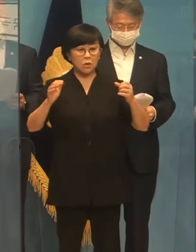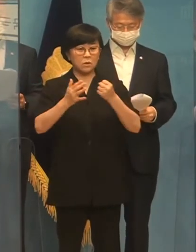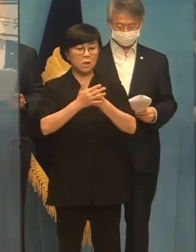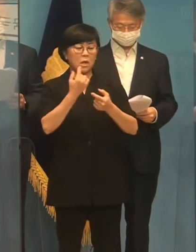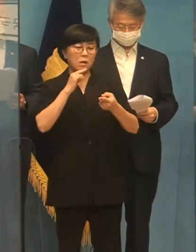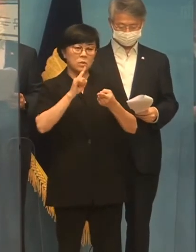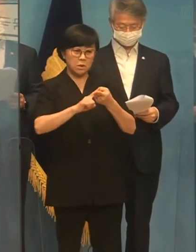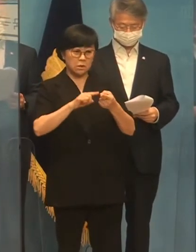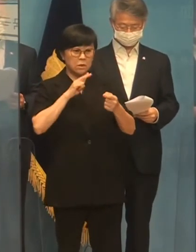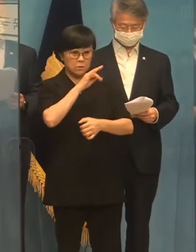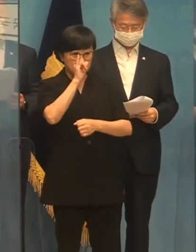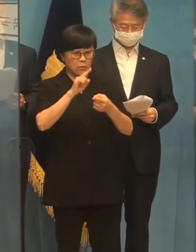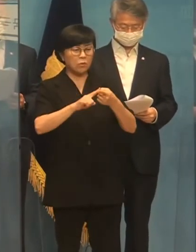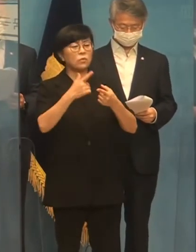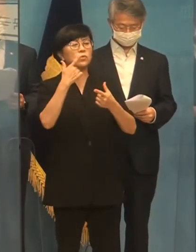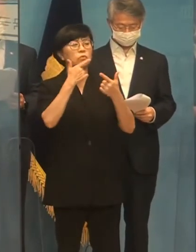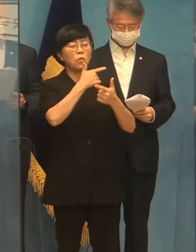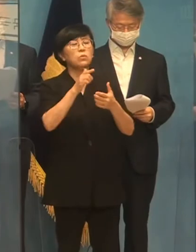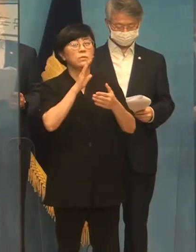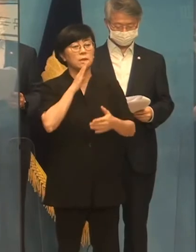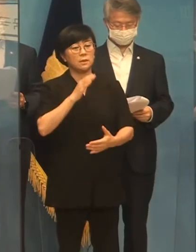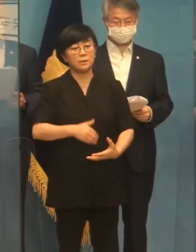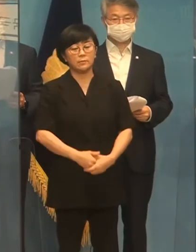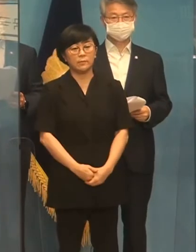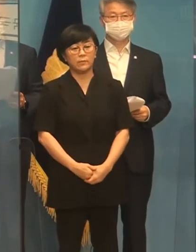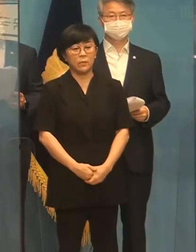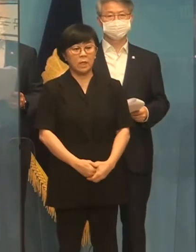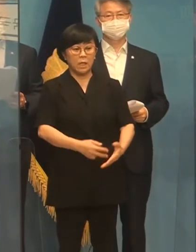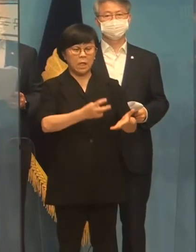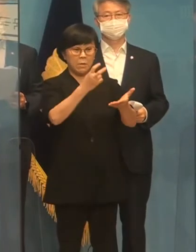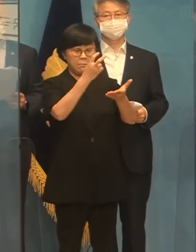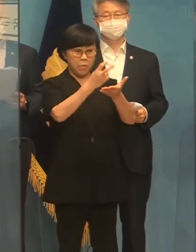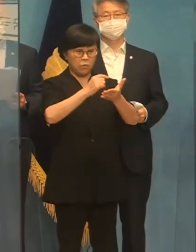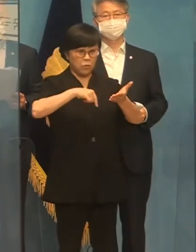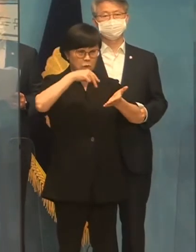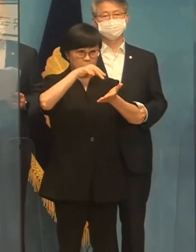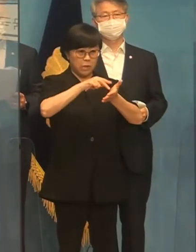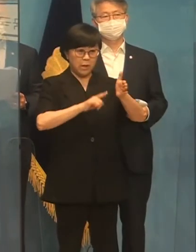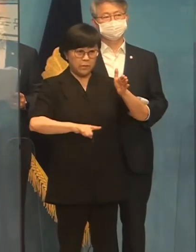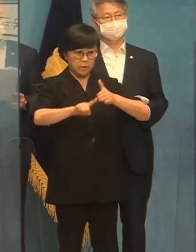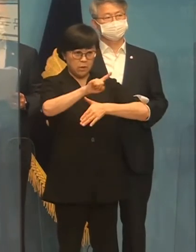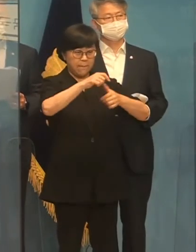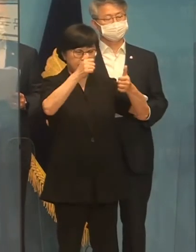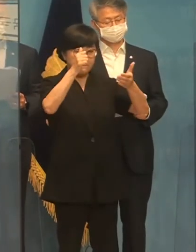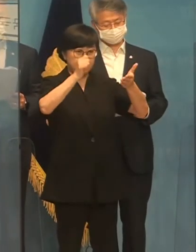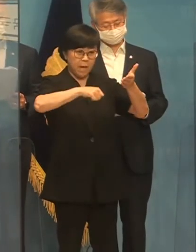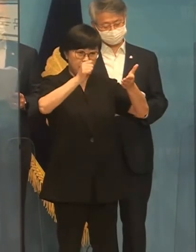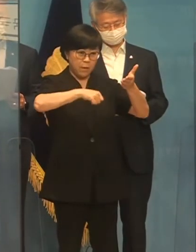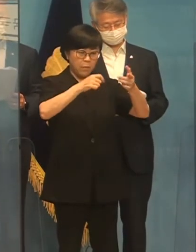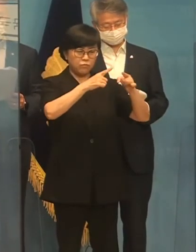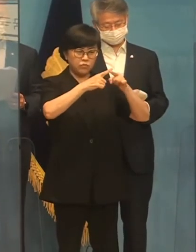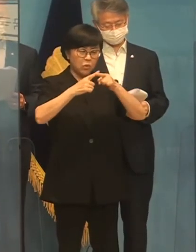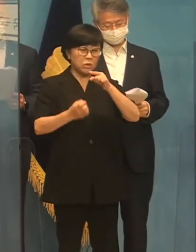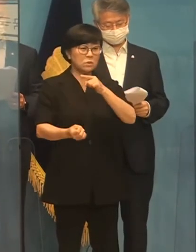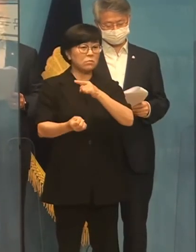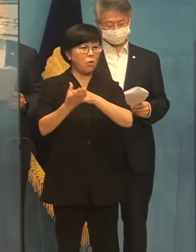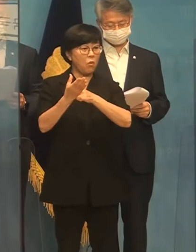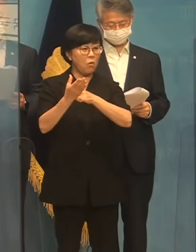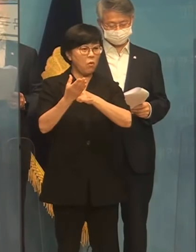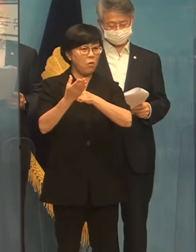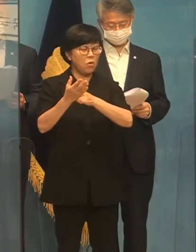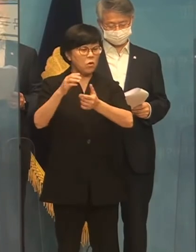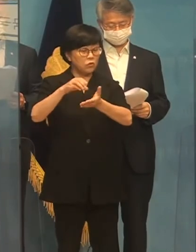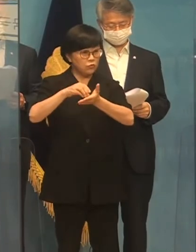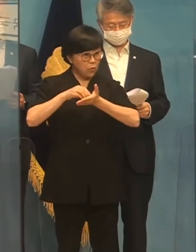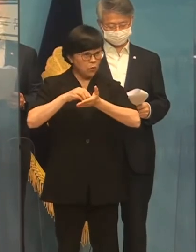갖는 것은 당연합니다. 사법권 독립을 앞세워 모든 판결에 대한 무조건적 승복과